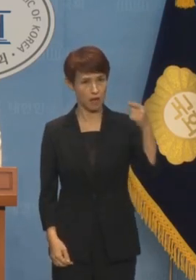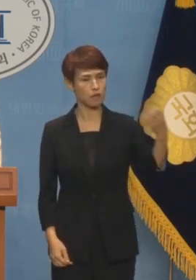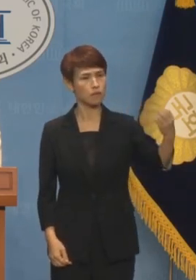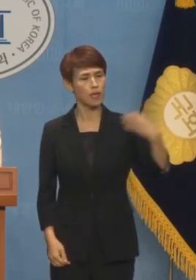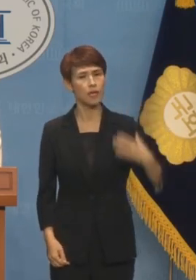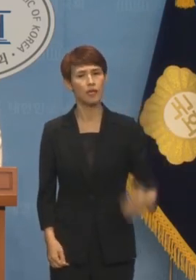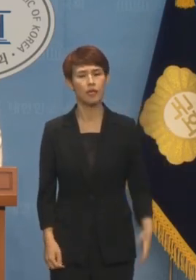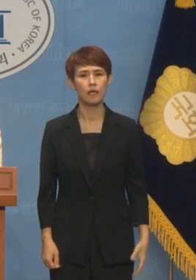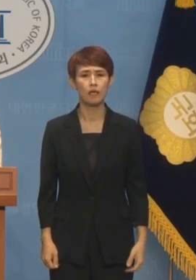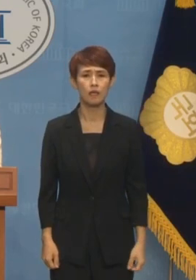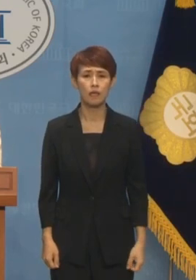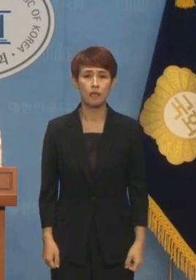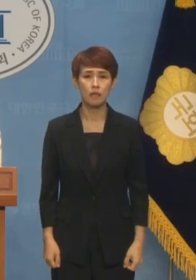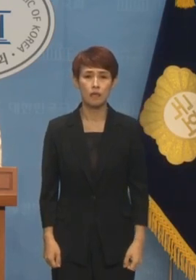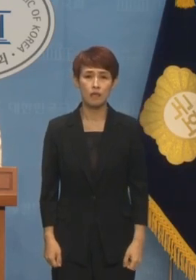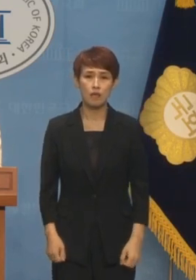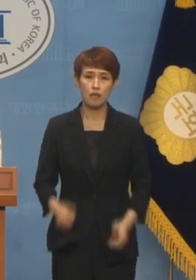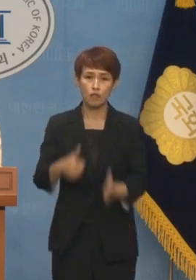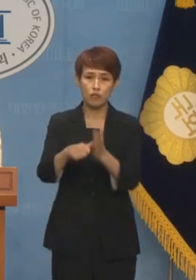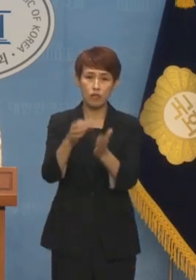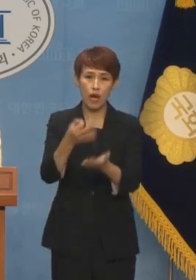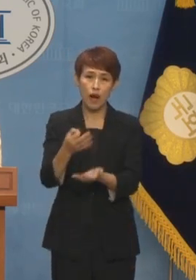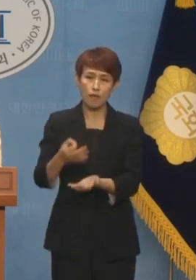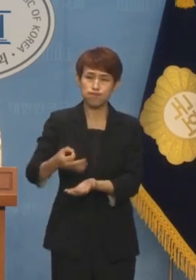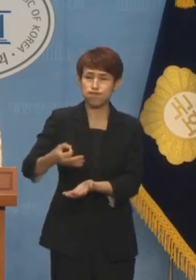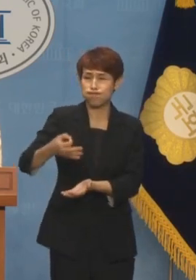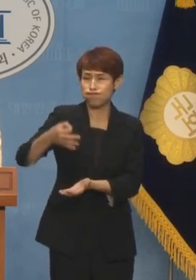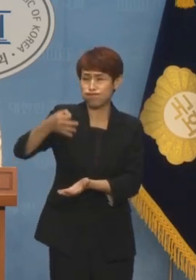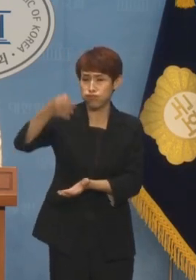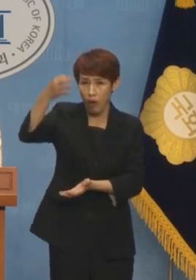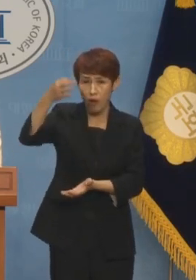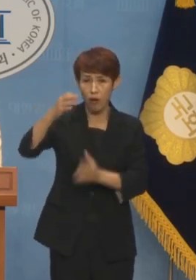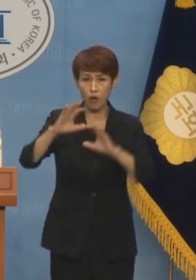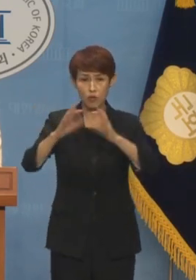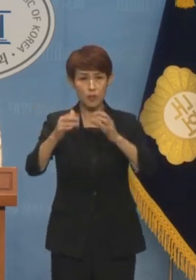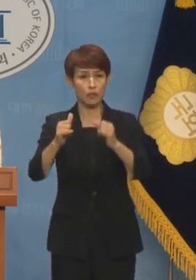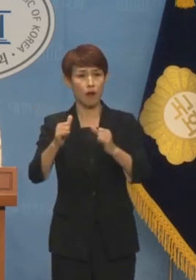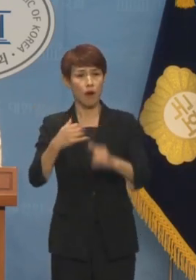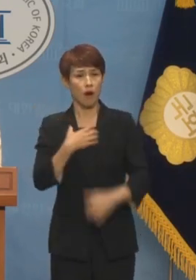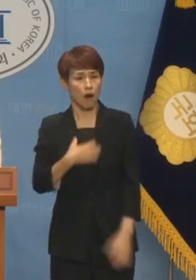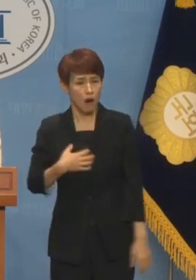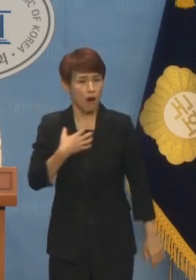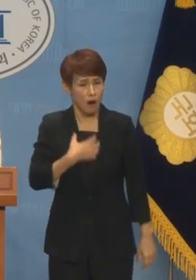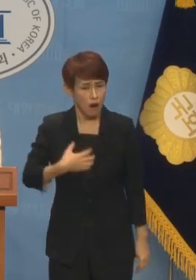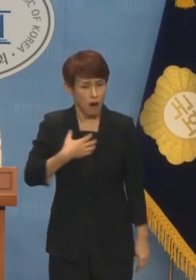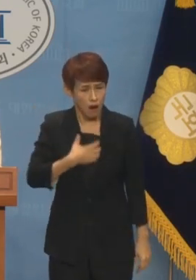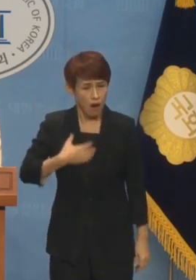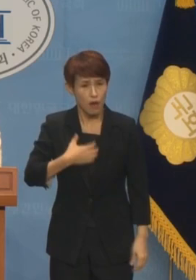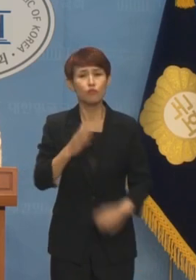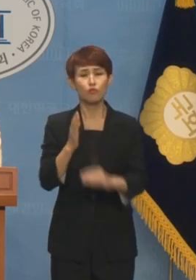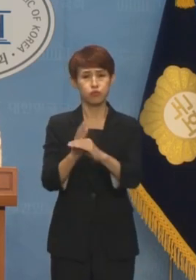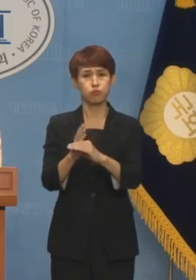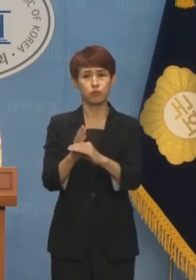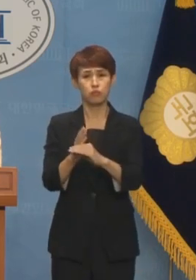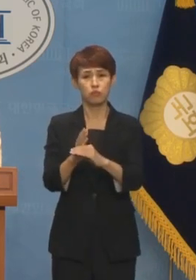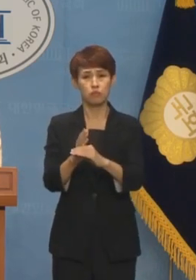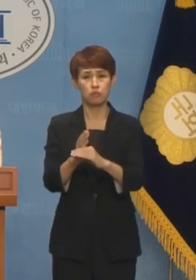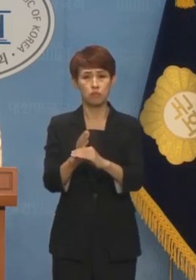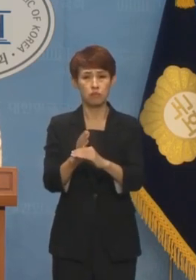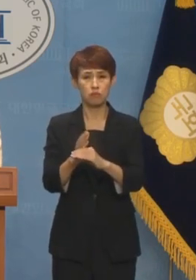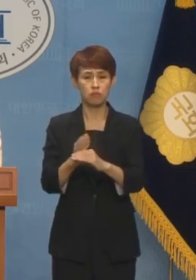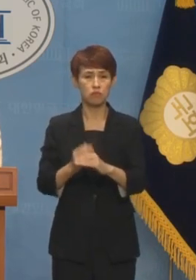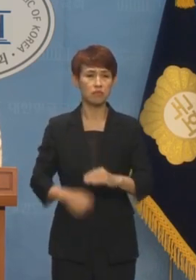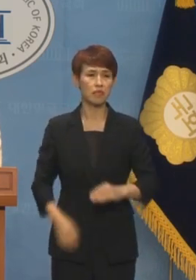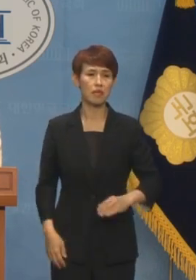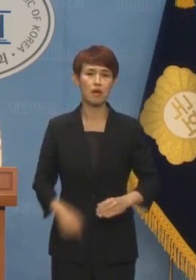강변했습니다. 천정부지로 치솟는 물가를 국민께서 매일같이 체감하고 있는데 그런